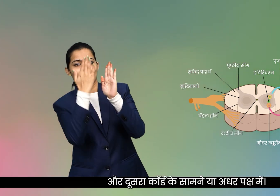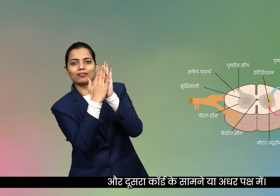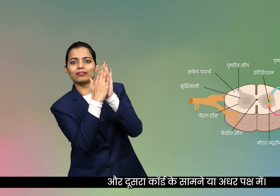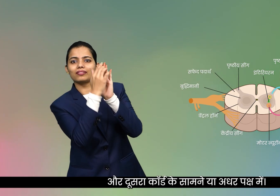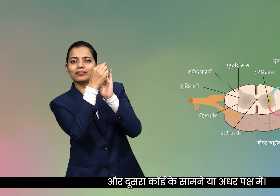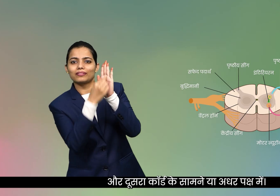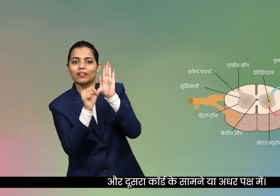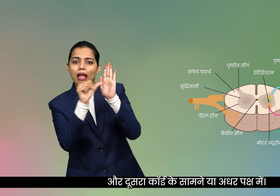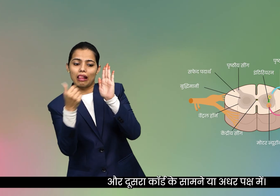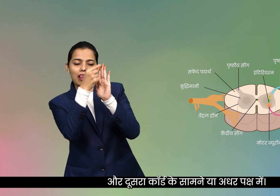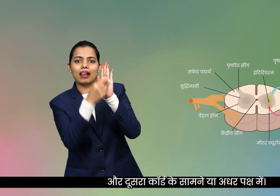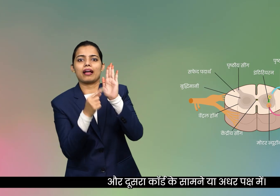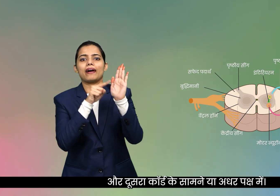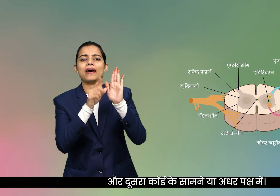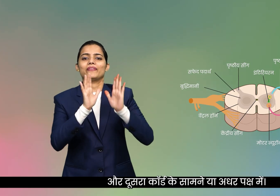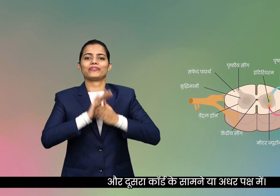अधर पक्ष में।